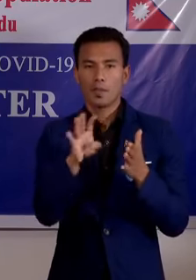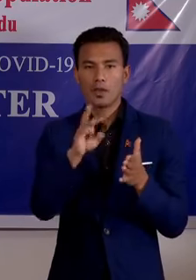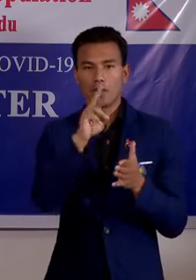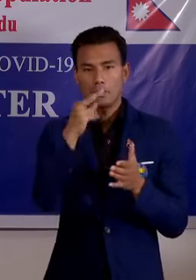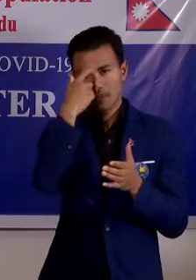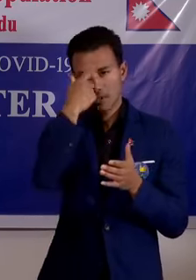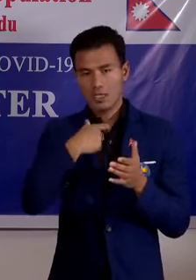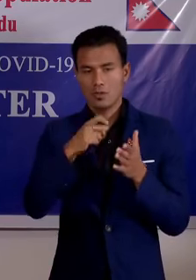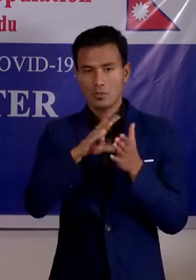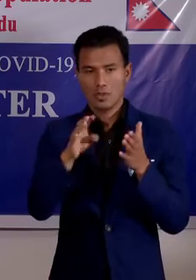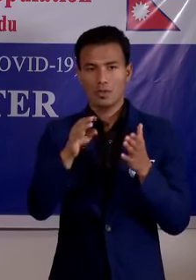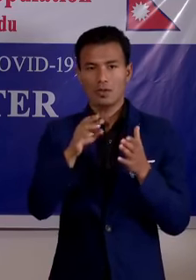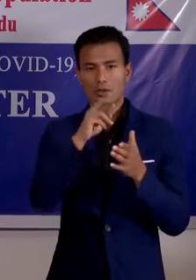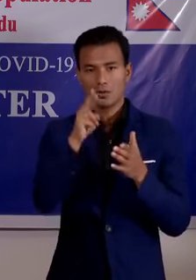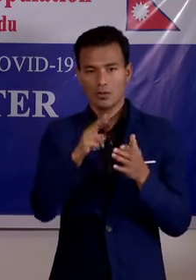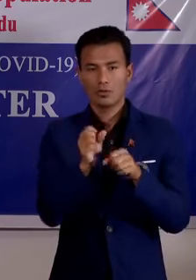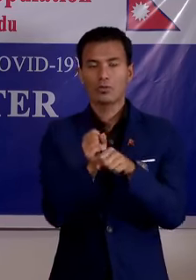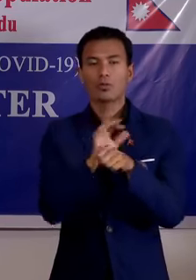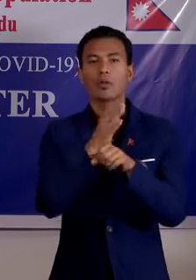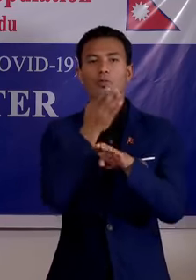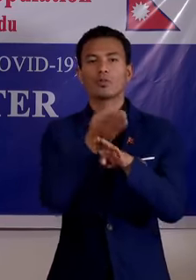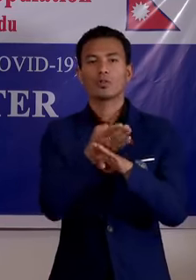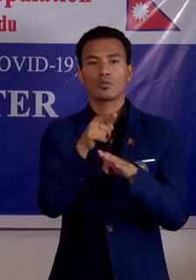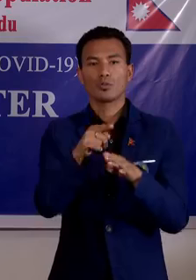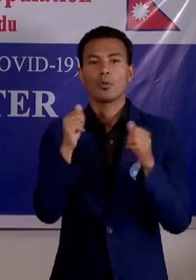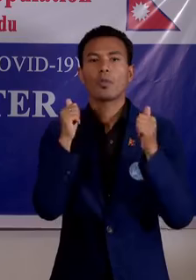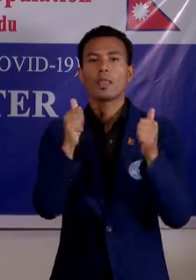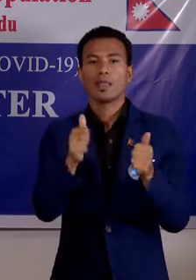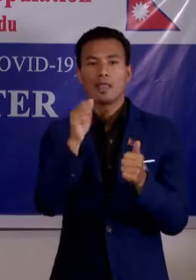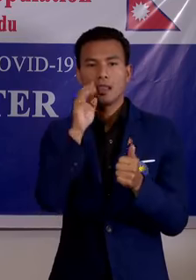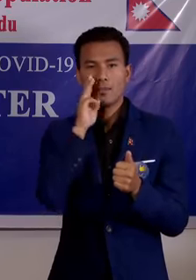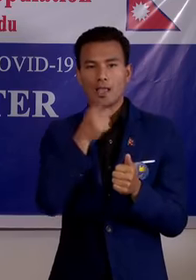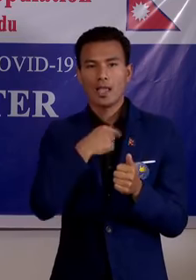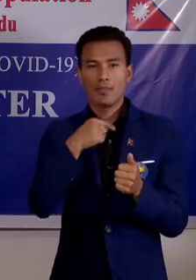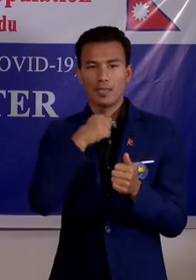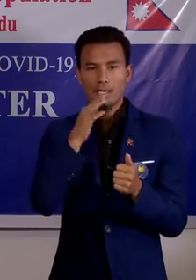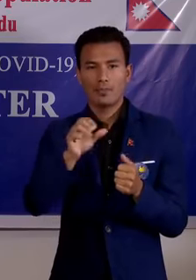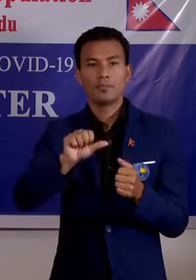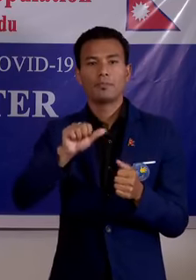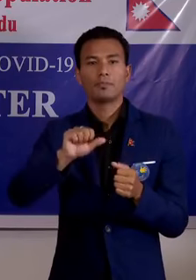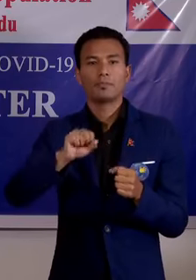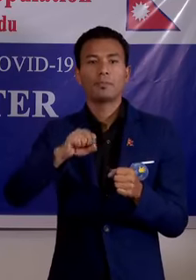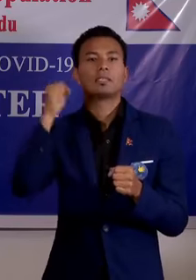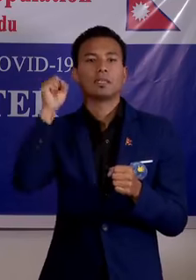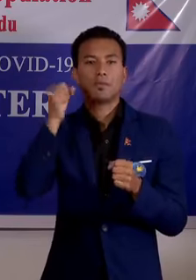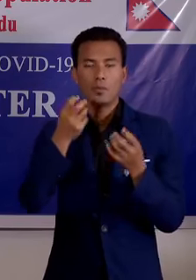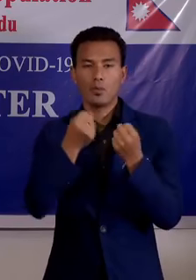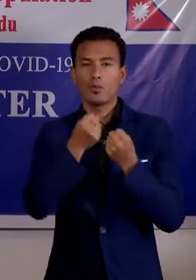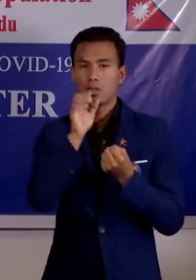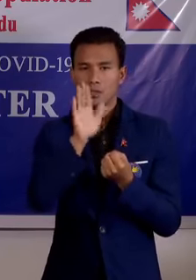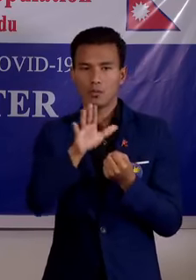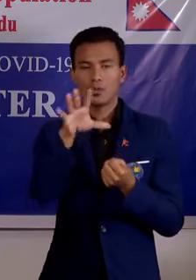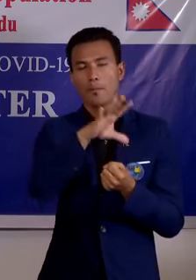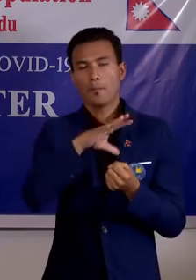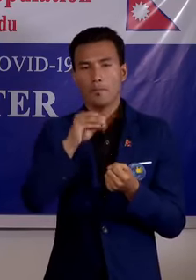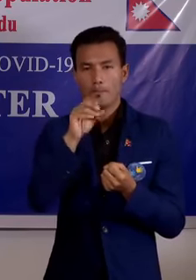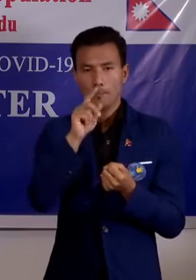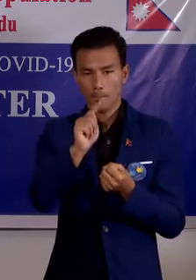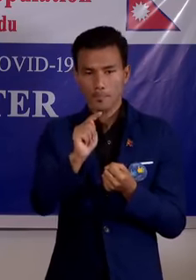र मेरो व्यक्तिगत तर्फबाट। साथै कोरोना विरुद्धको यस अभियानमा हामीले विजय प्राप्त गर्नेछौँ। यहाँहरू